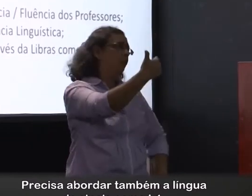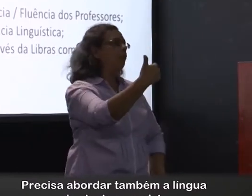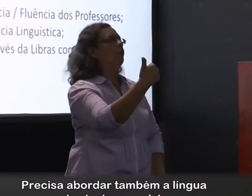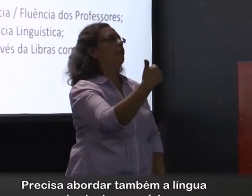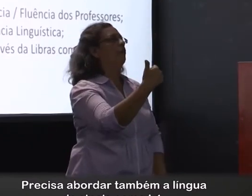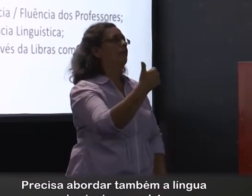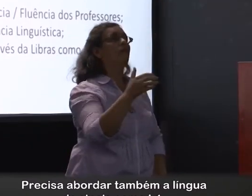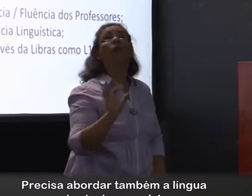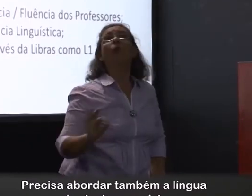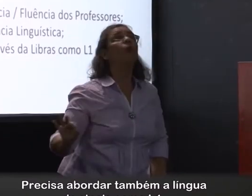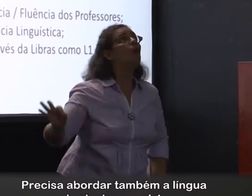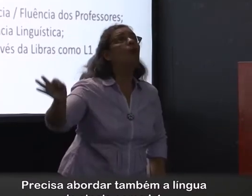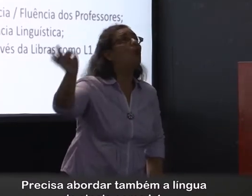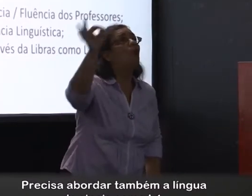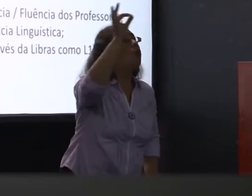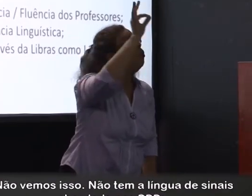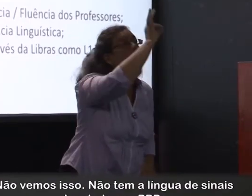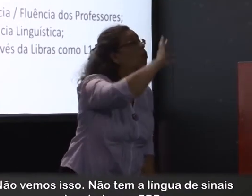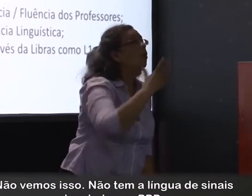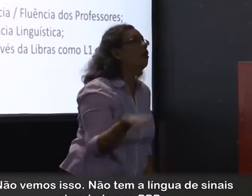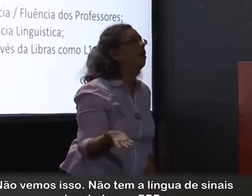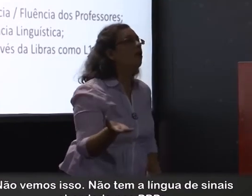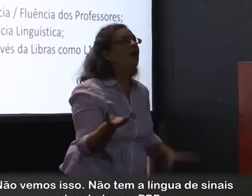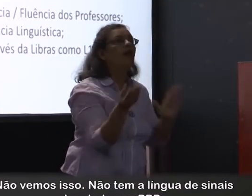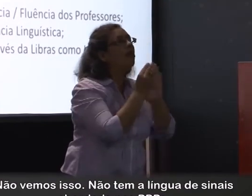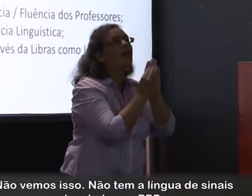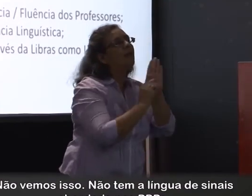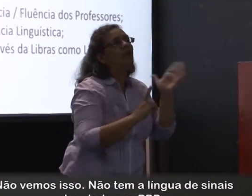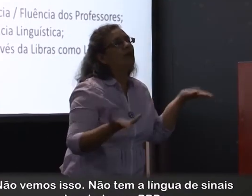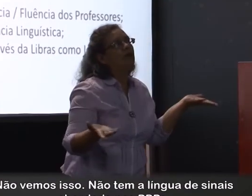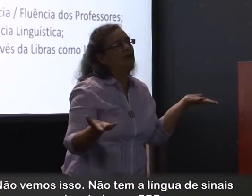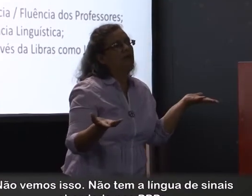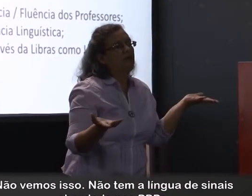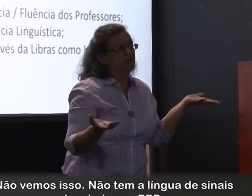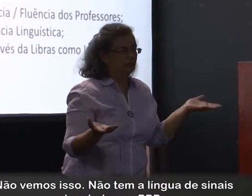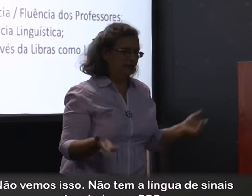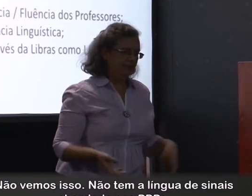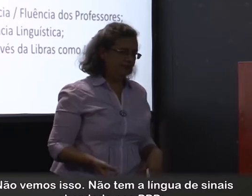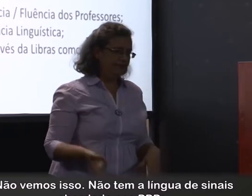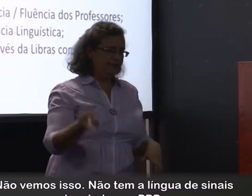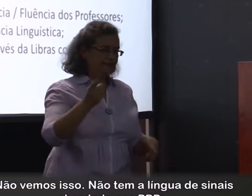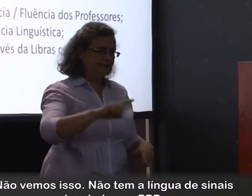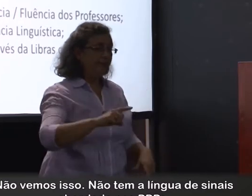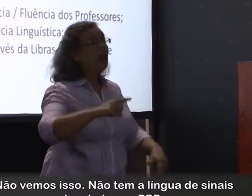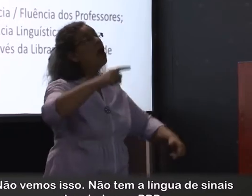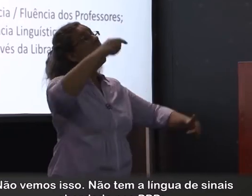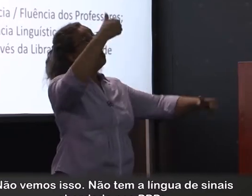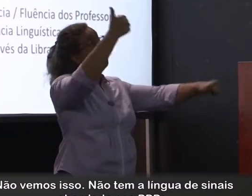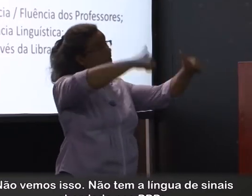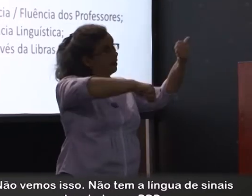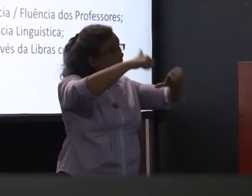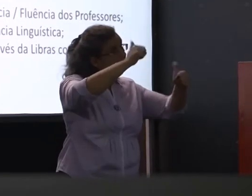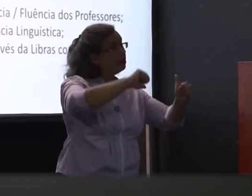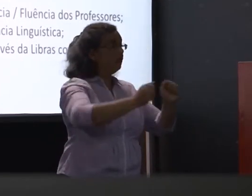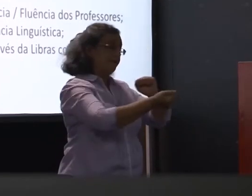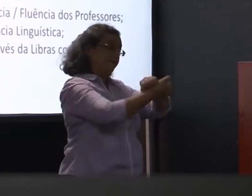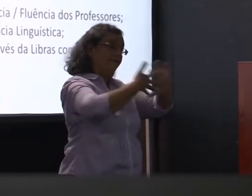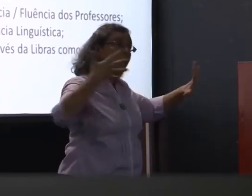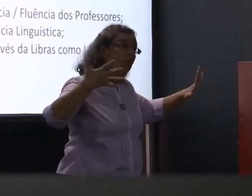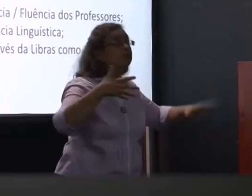de sinais como L1, né? E a gente não vê por aí isso, não tem lá a língua de sinais abordada nos PPPs.